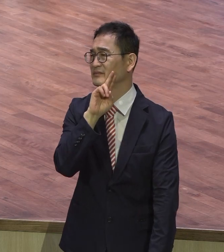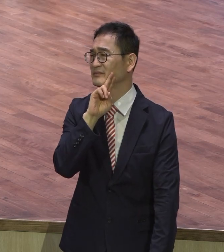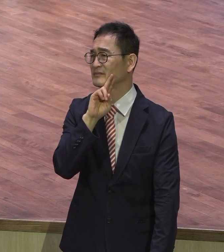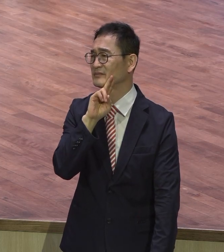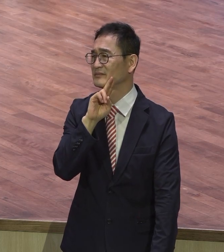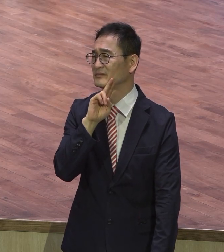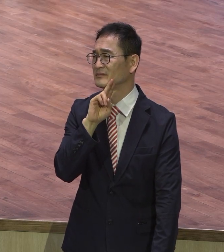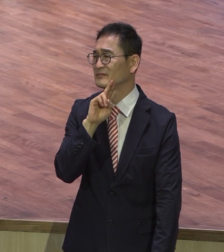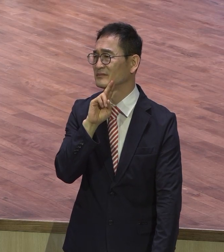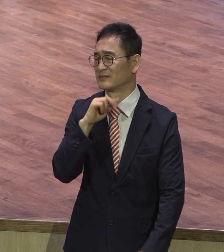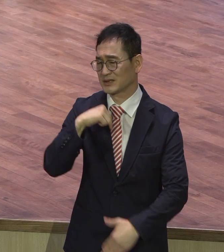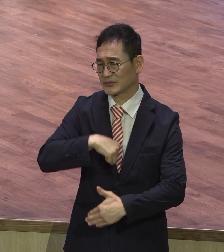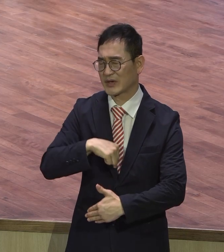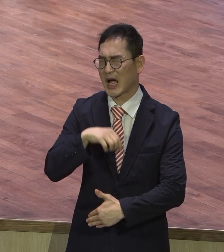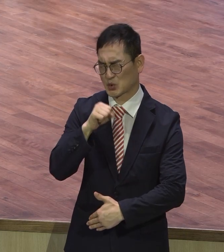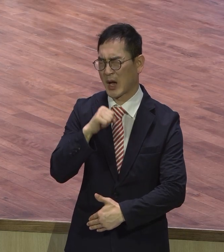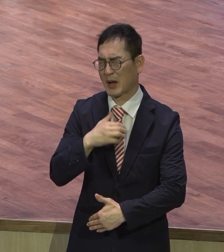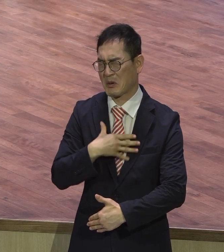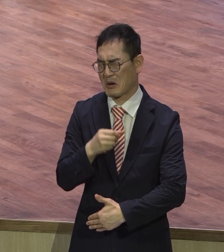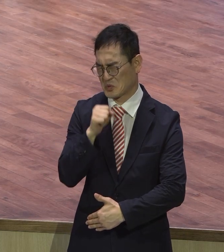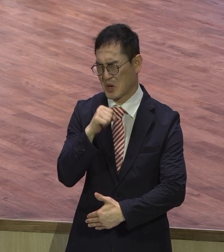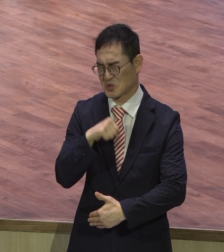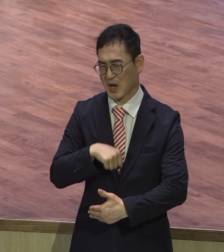싫고 가만히 그냥 좋아.